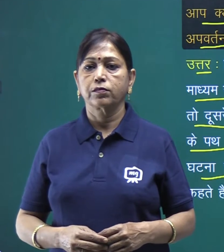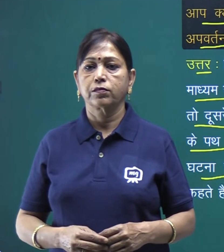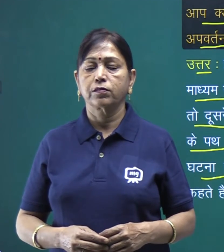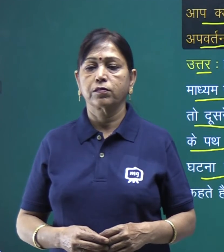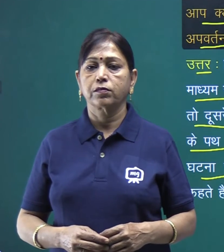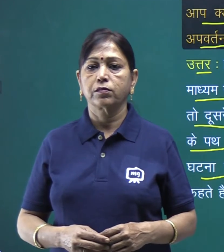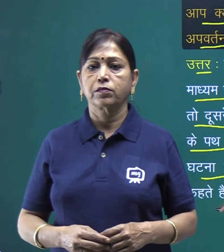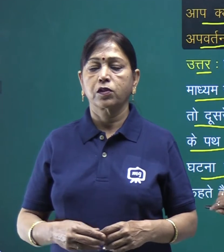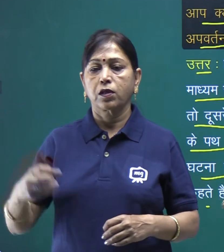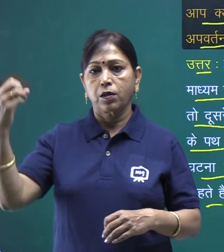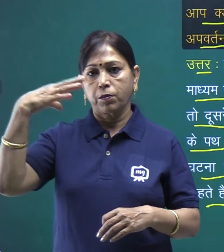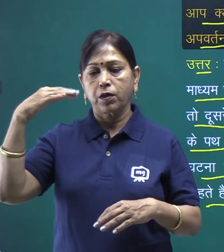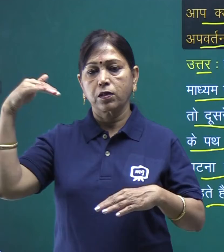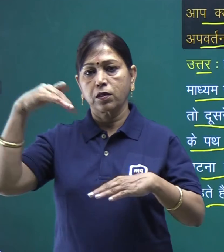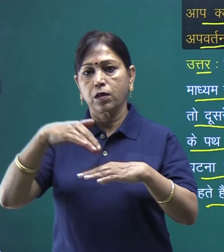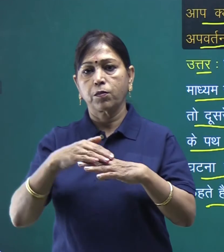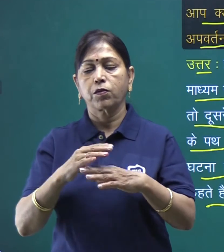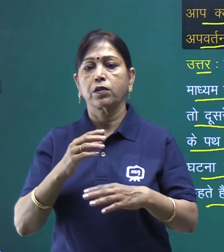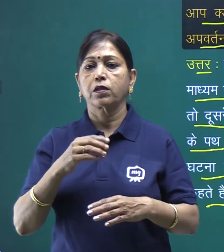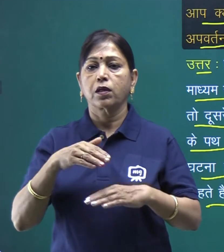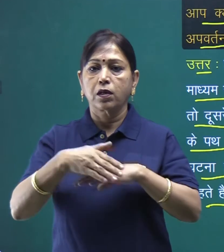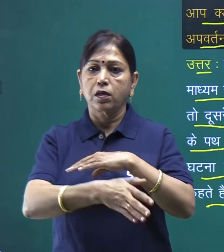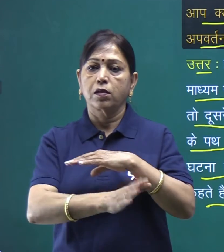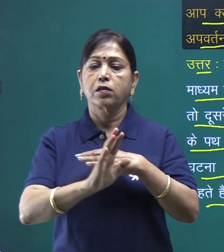प्रकाश का अपवर्तन कहते हैं।